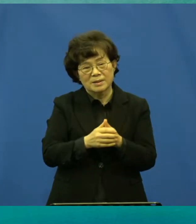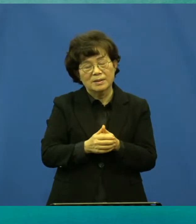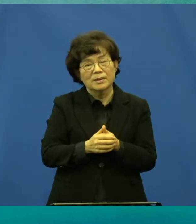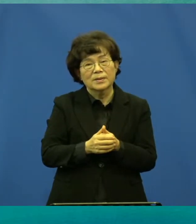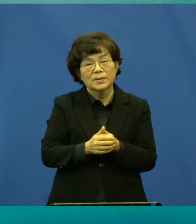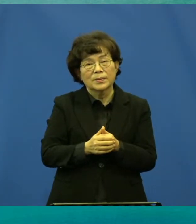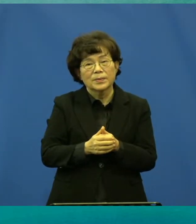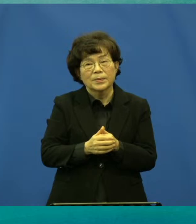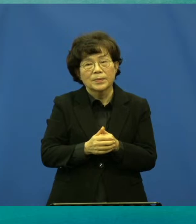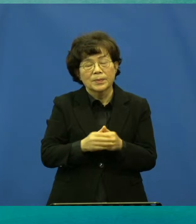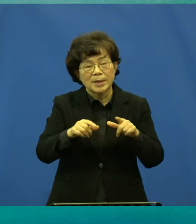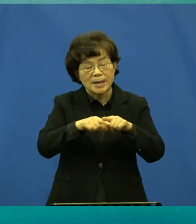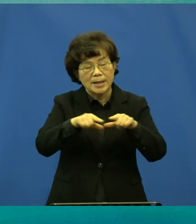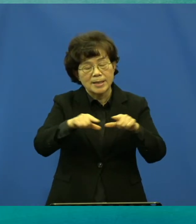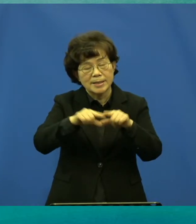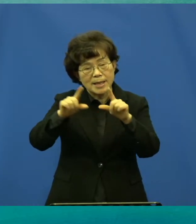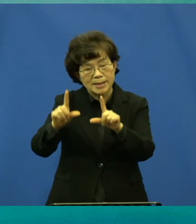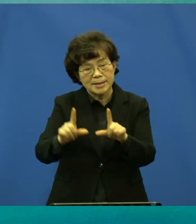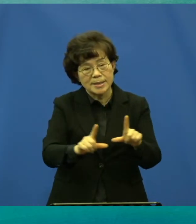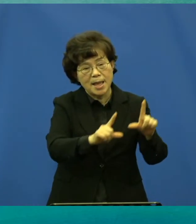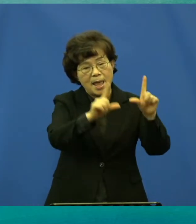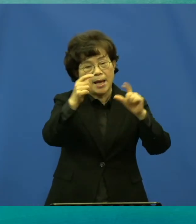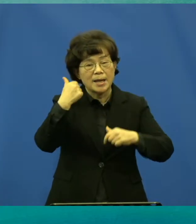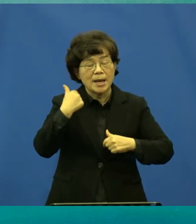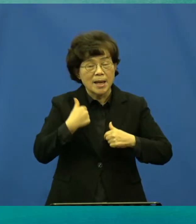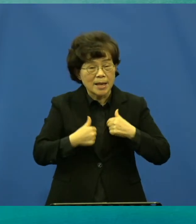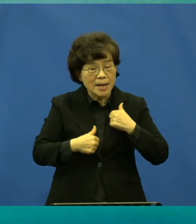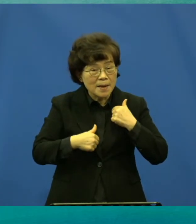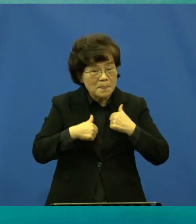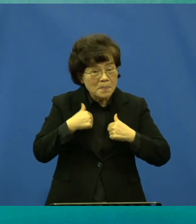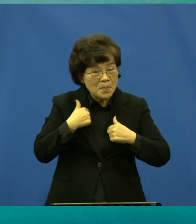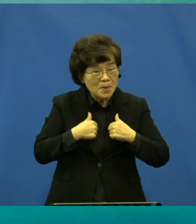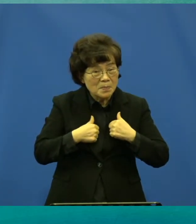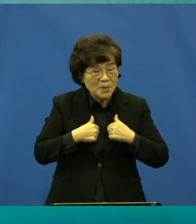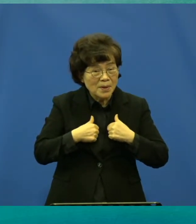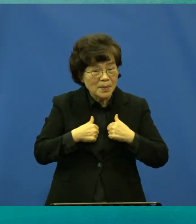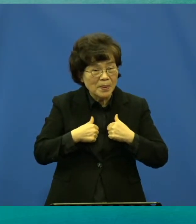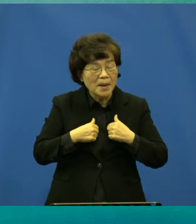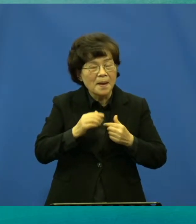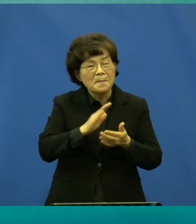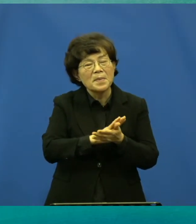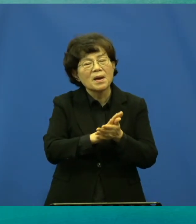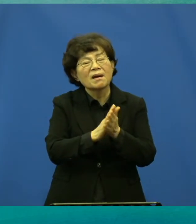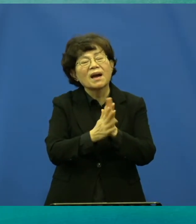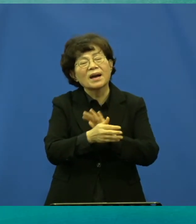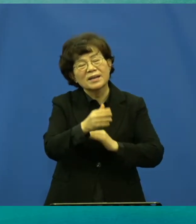여러분, 우리 일상에서 주어지는 기쁨이나 위로는 왔다 갔다 하는 거예요.